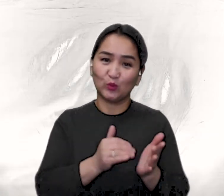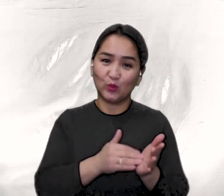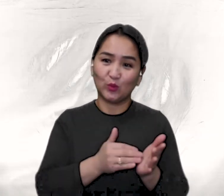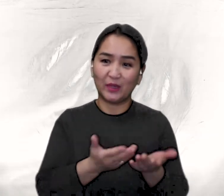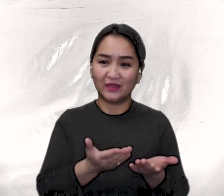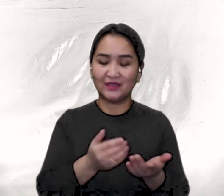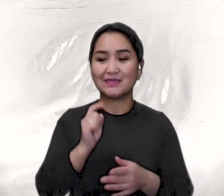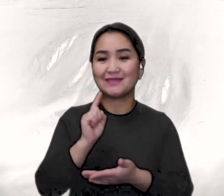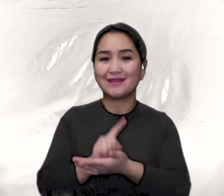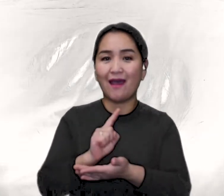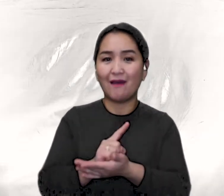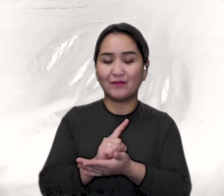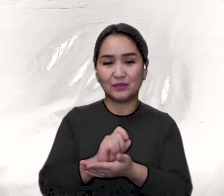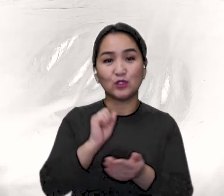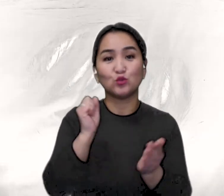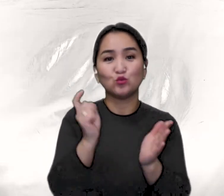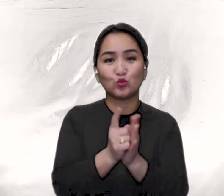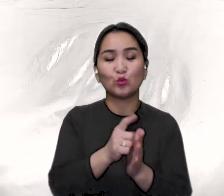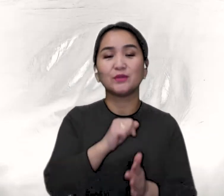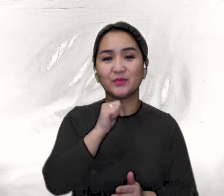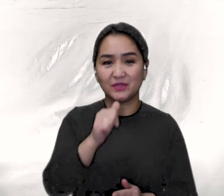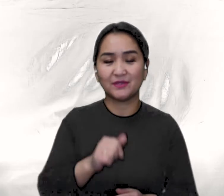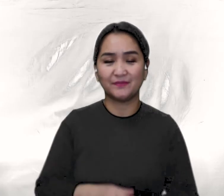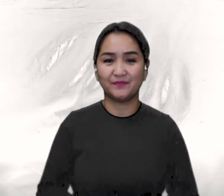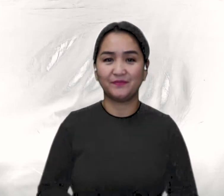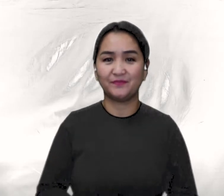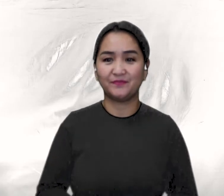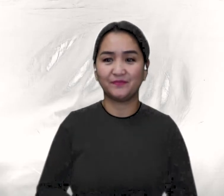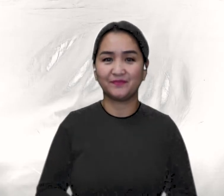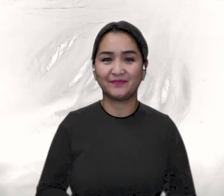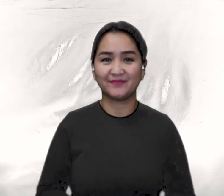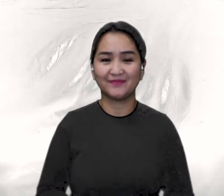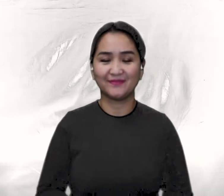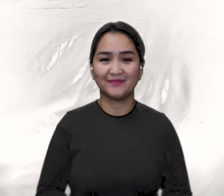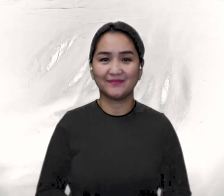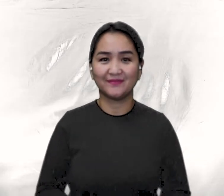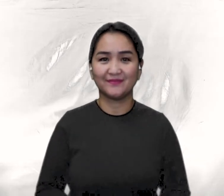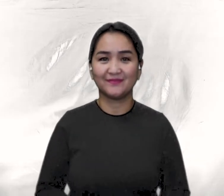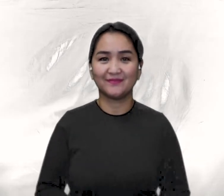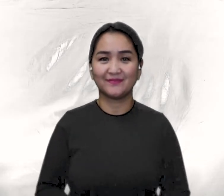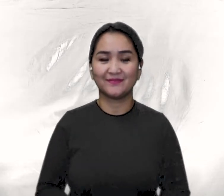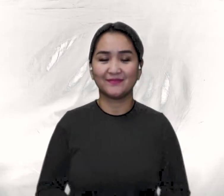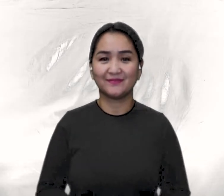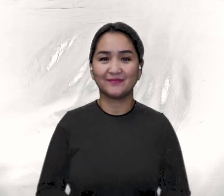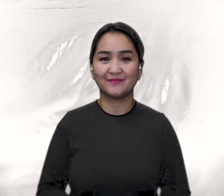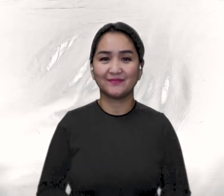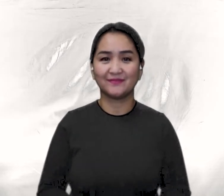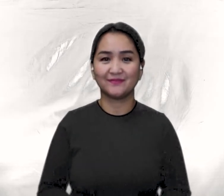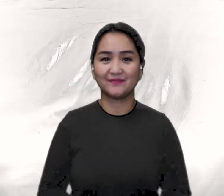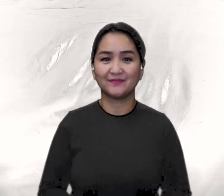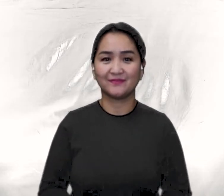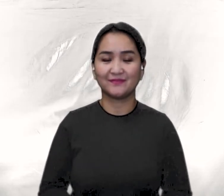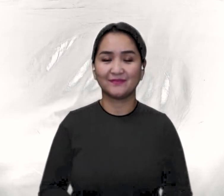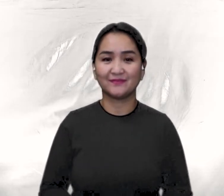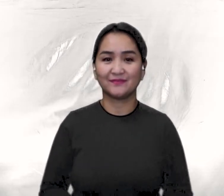дээ. Тий. Би юу гэж хэрэг. За за. Тэгвэл бас нэг. За ерөнхийдөө бол